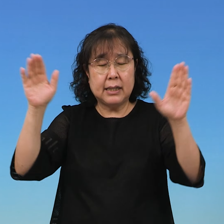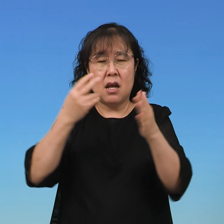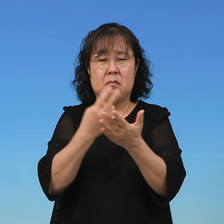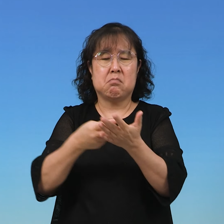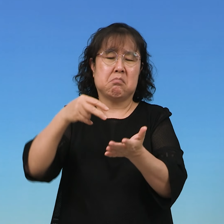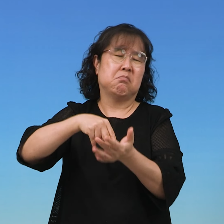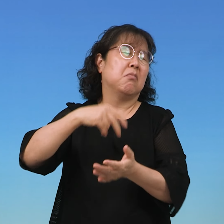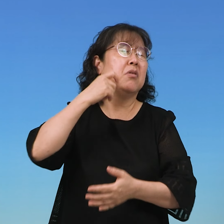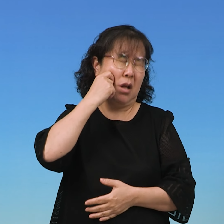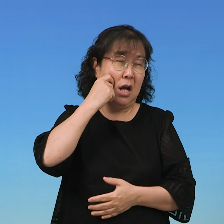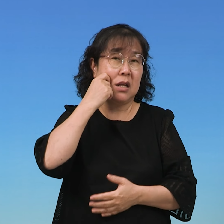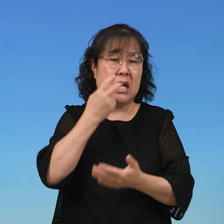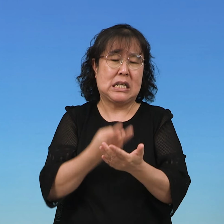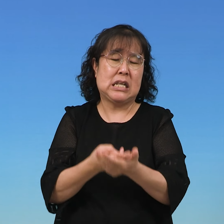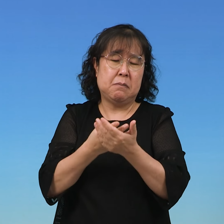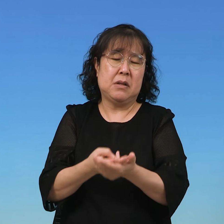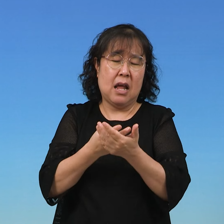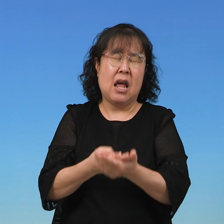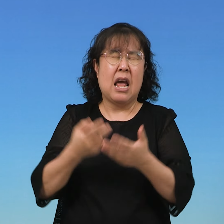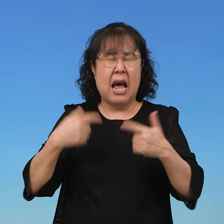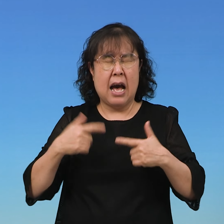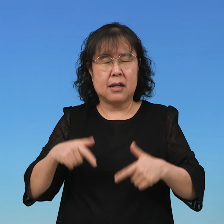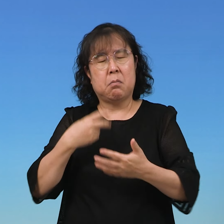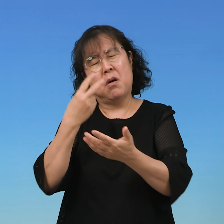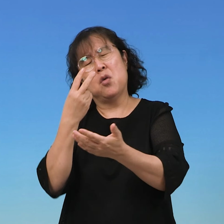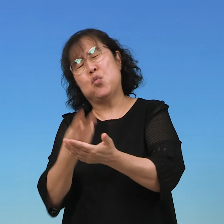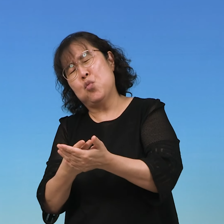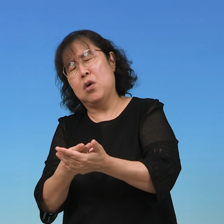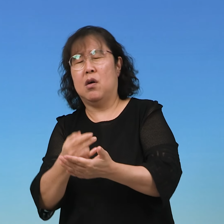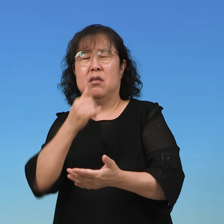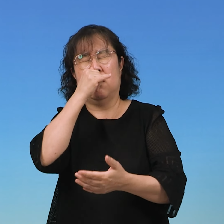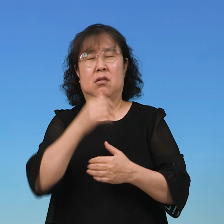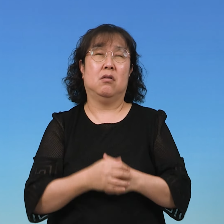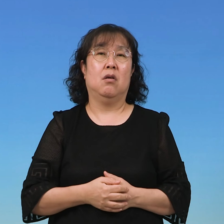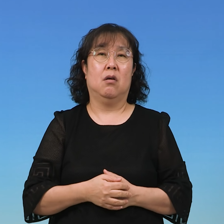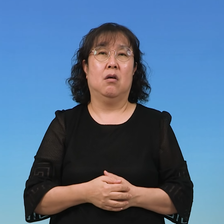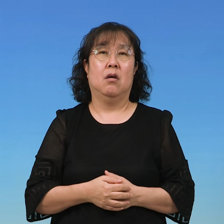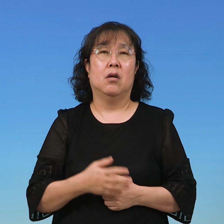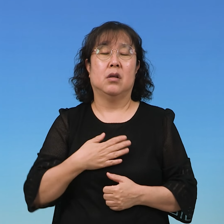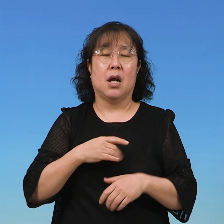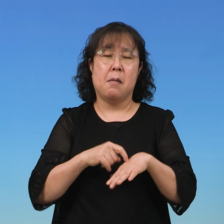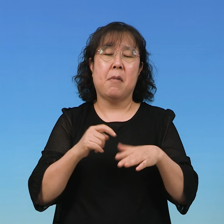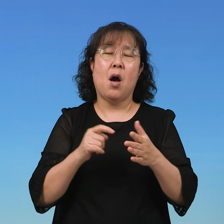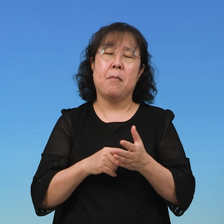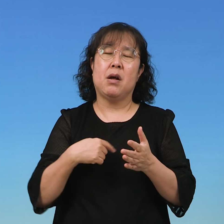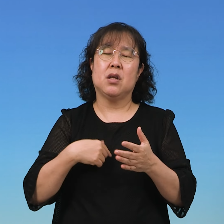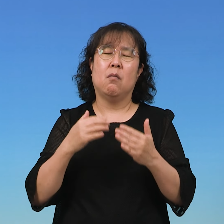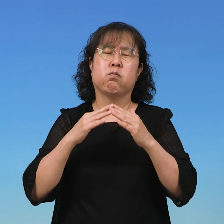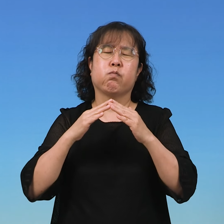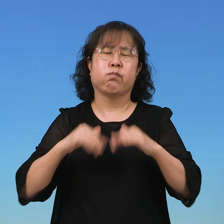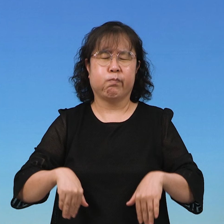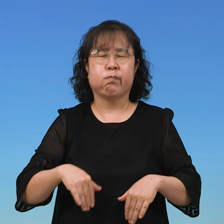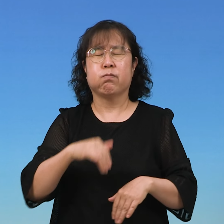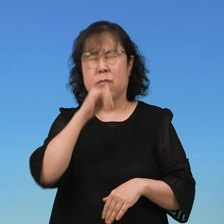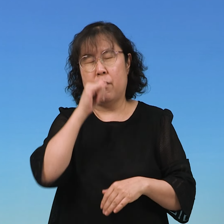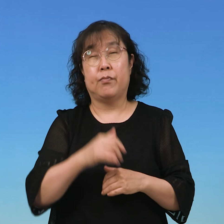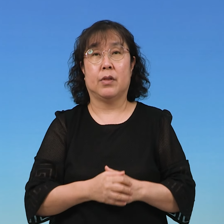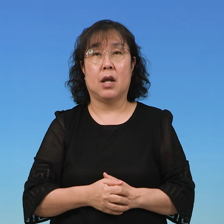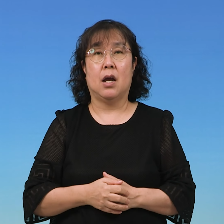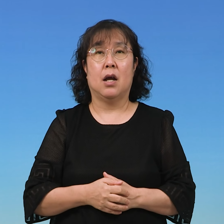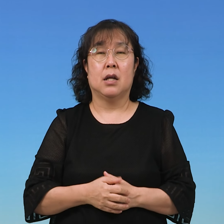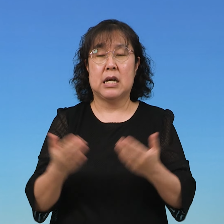취직했다 쫓겨나고 취직했다 쫓겨나고 취직했다 쫓겨나고, 그러니까 더 이상 갈 데도 없고 할 일도 없고, 일이 있다